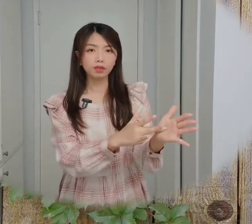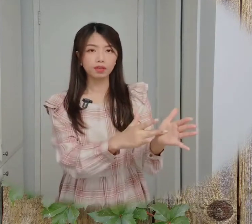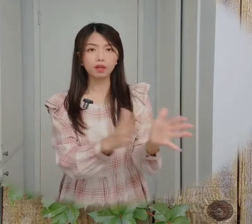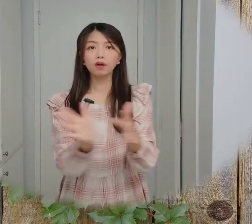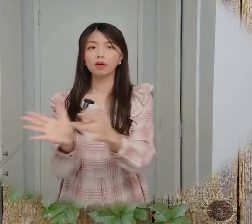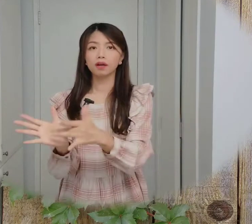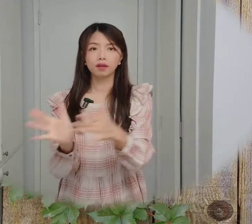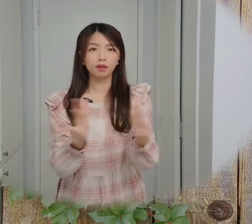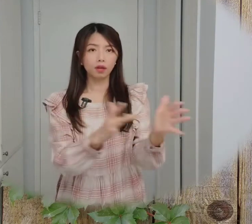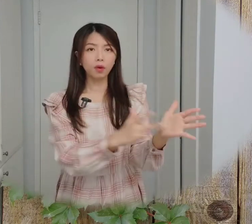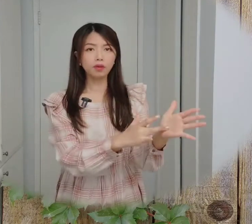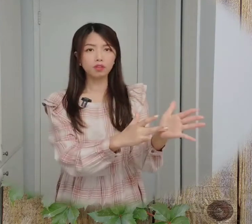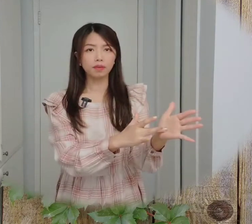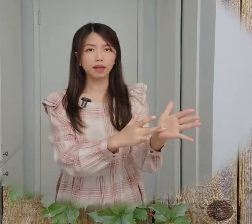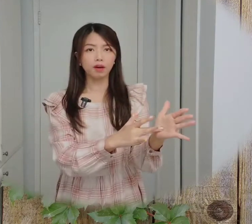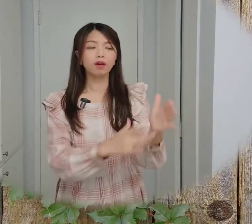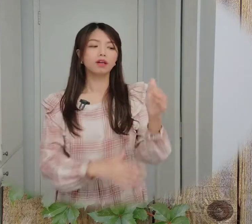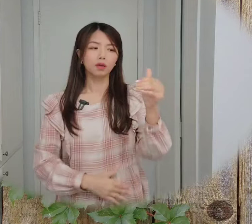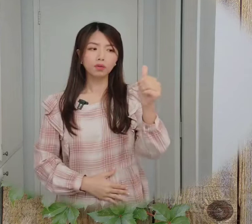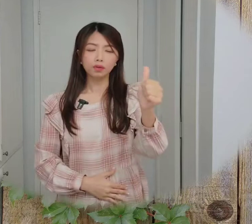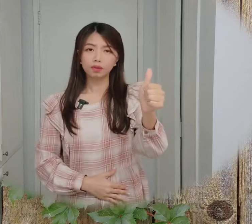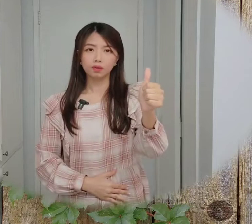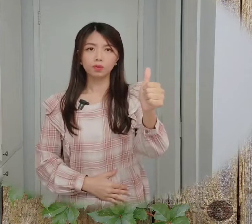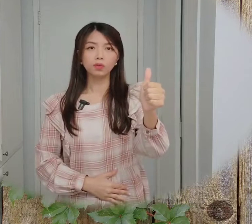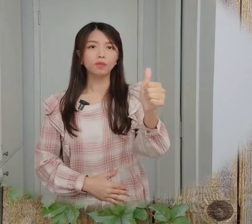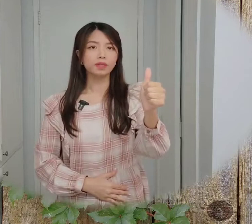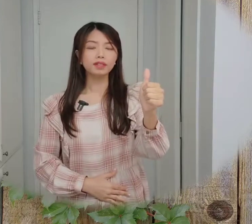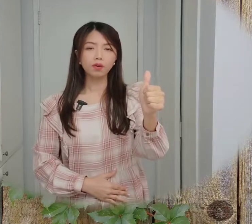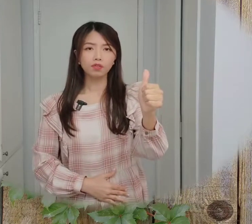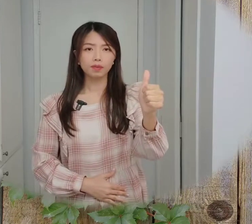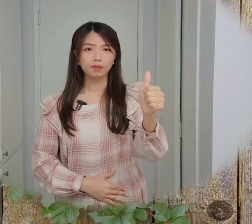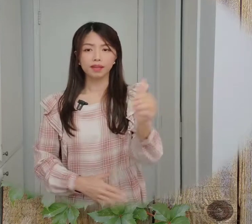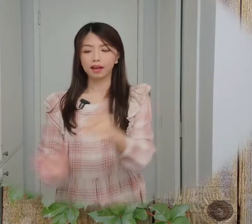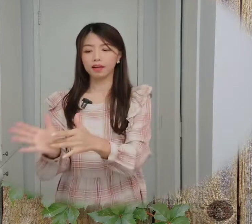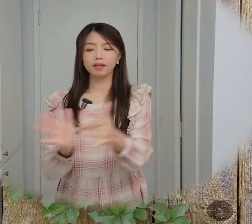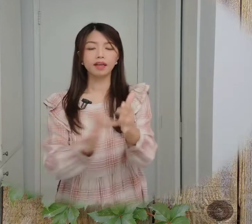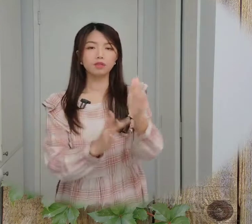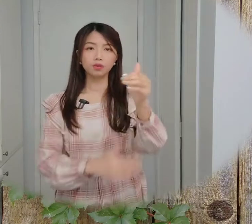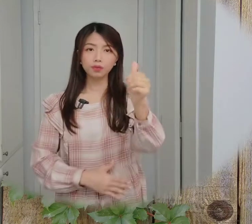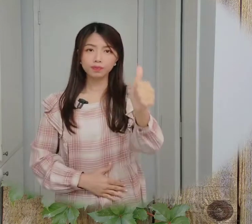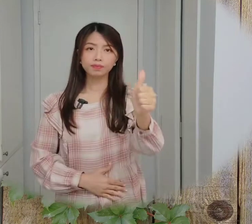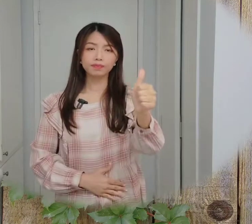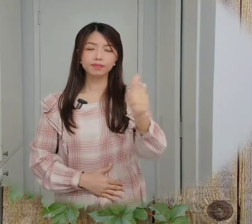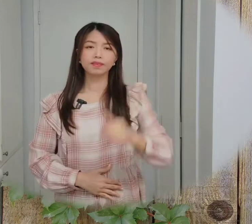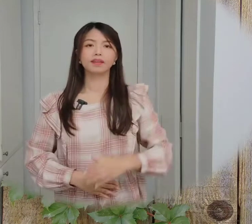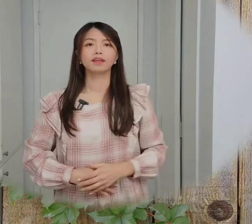바닥을 찍어주셔서 이렇게 표현해 주시면 돼요. 그리고 오른손 엄지를 세워주시면 됩니다. 예수